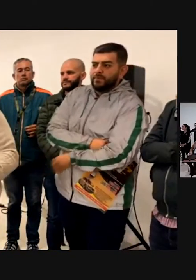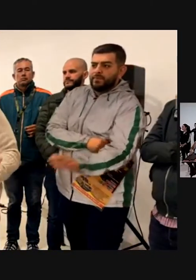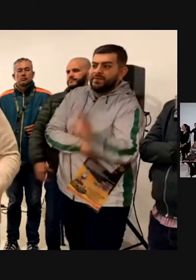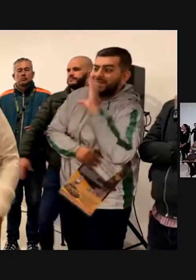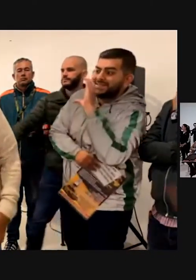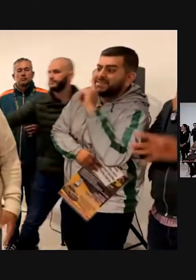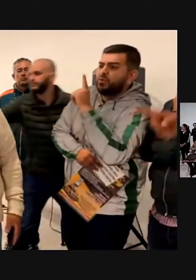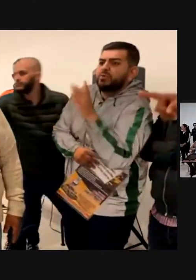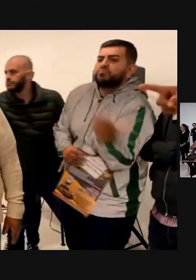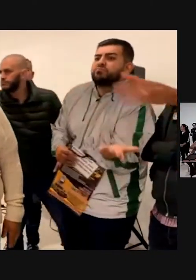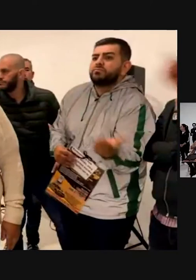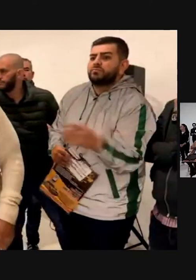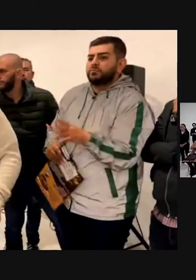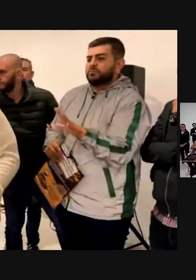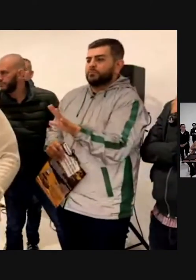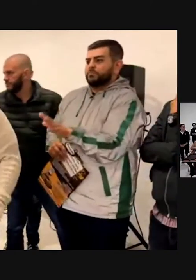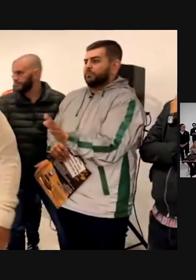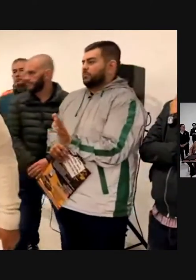y yo no